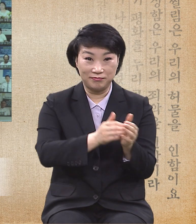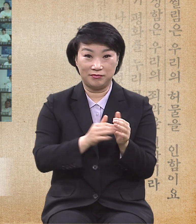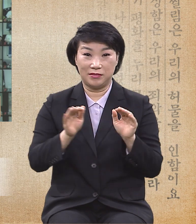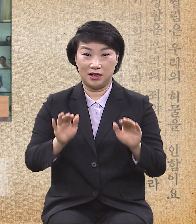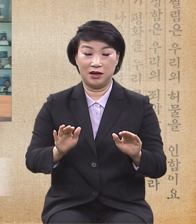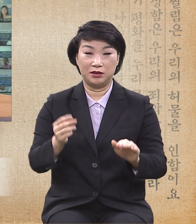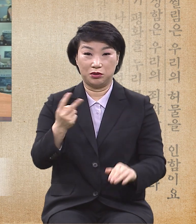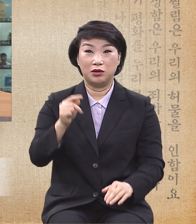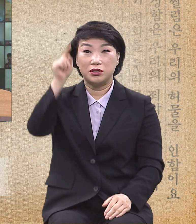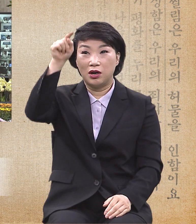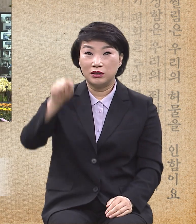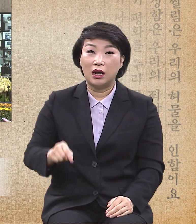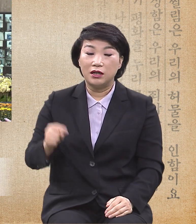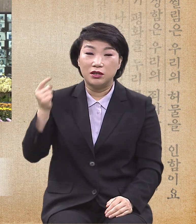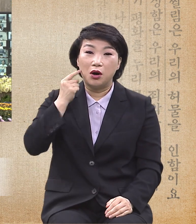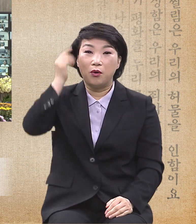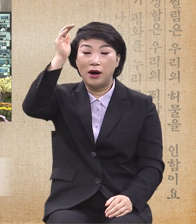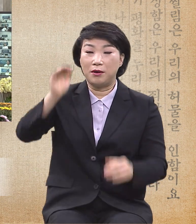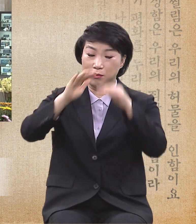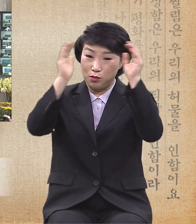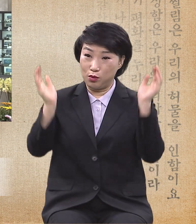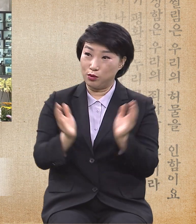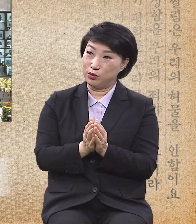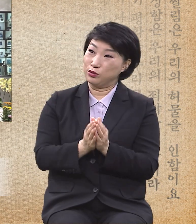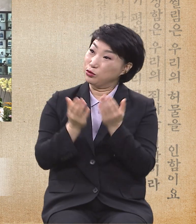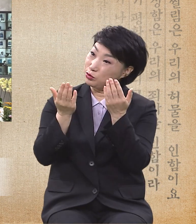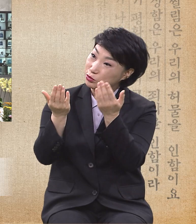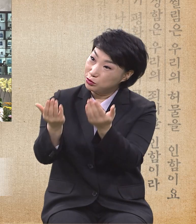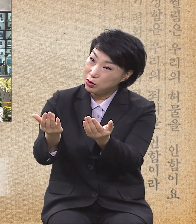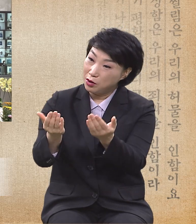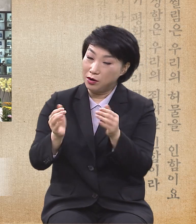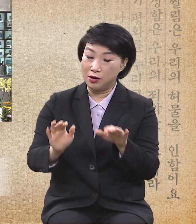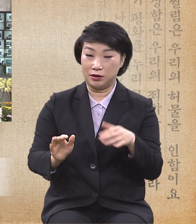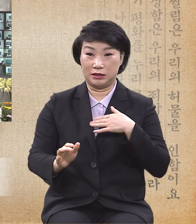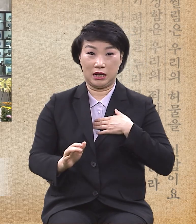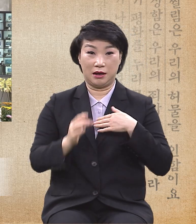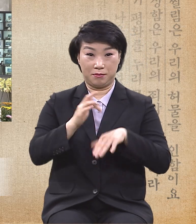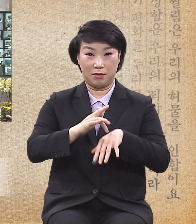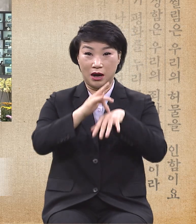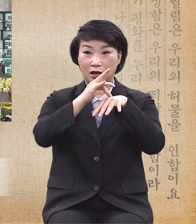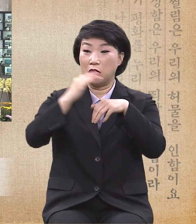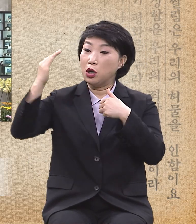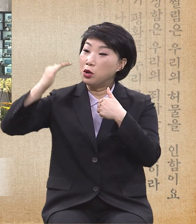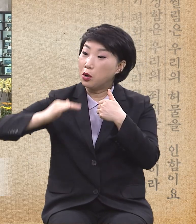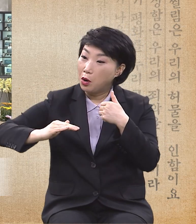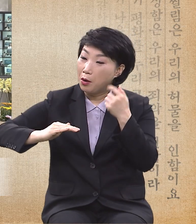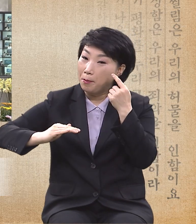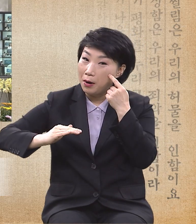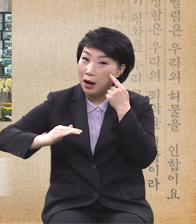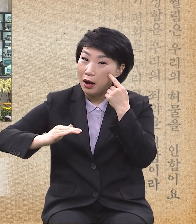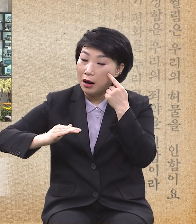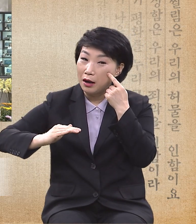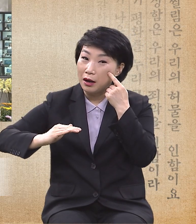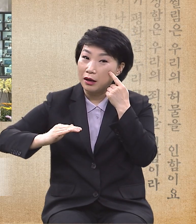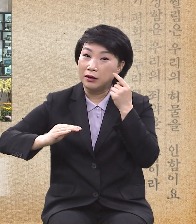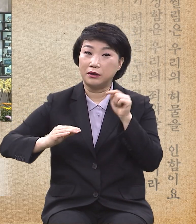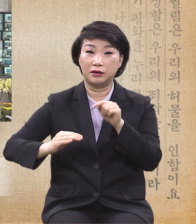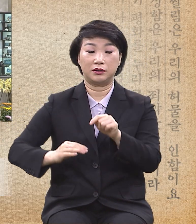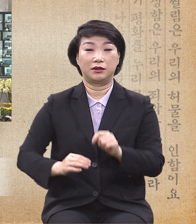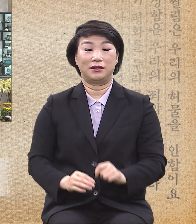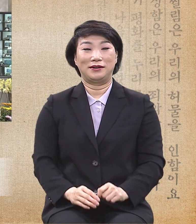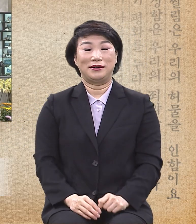또 천하 영광을 다 줄 테니 나에게 절한 법만 해라.